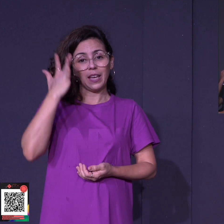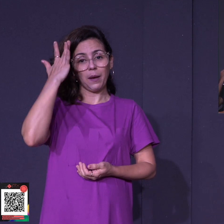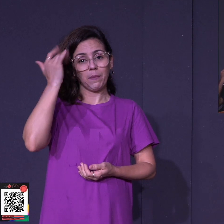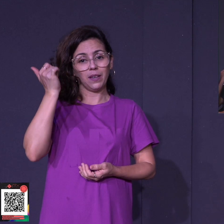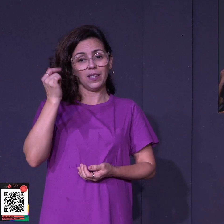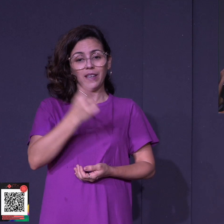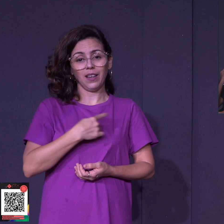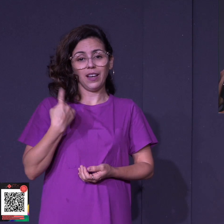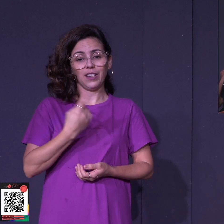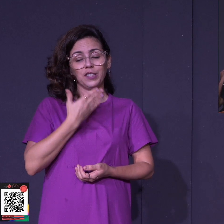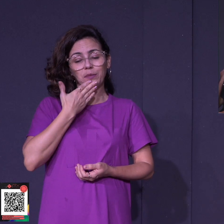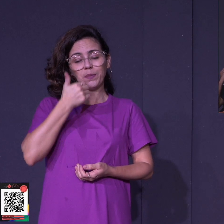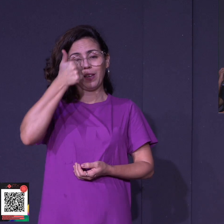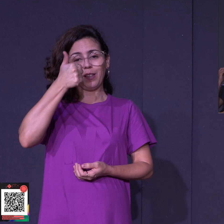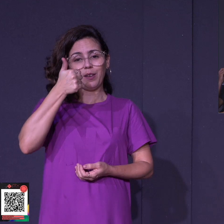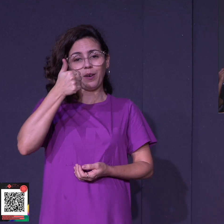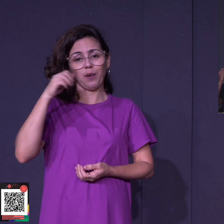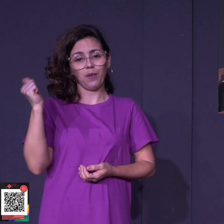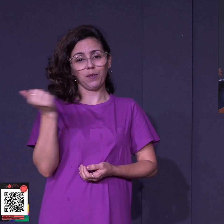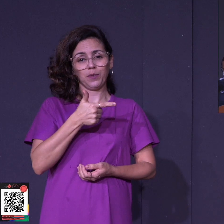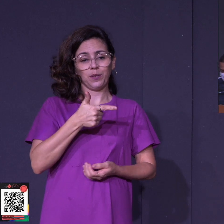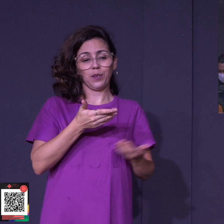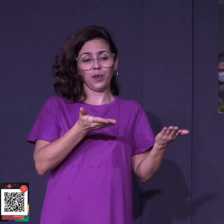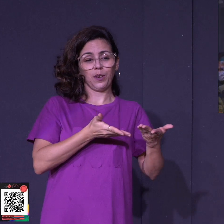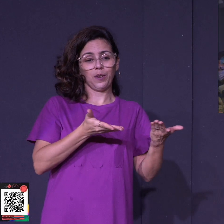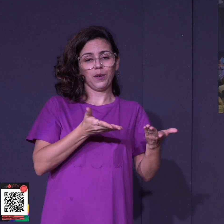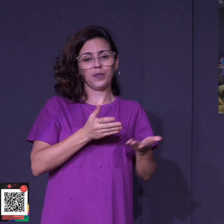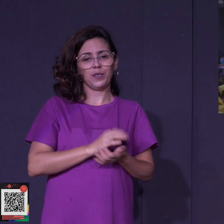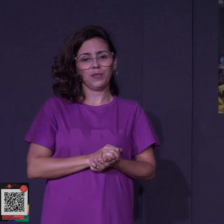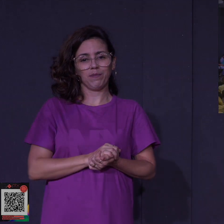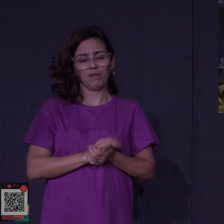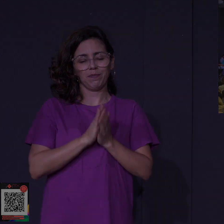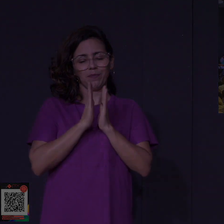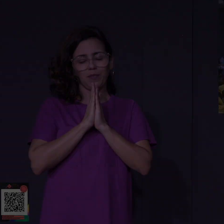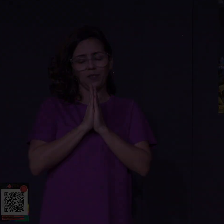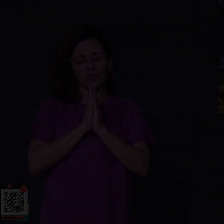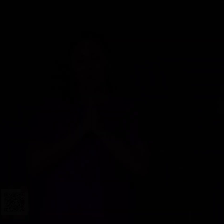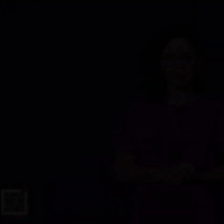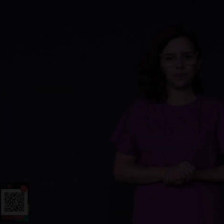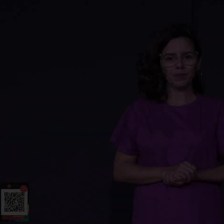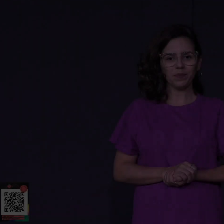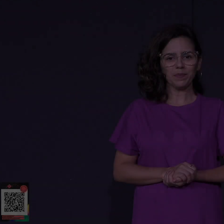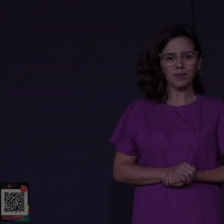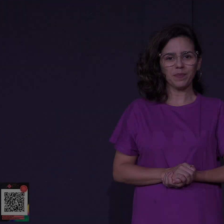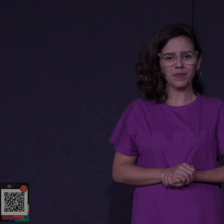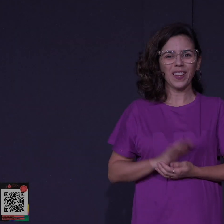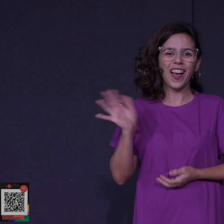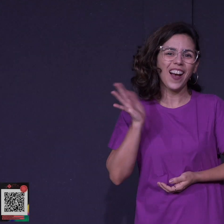foi hoje. Feche seus olhos, apresenta a tua vida ao Senhor.